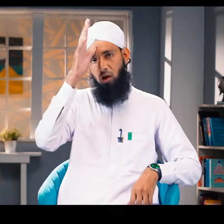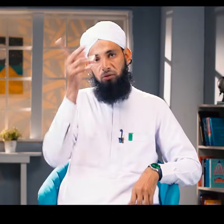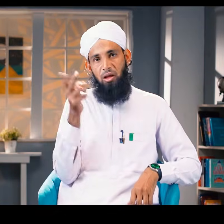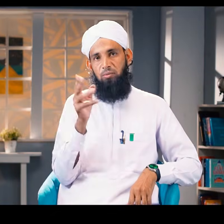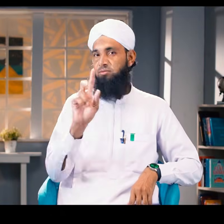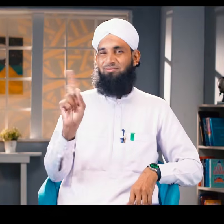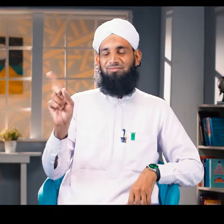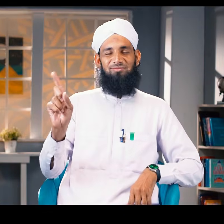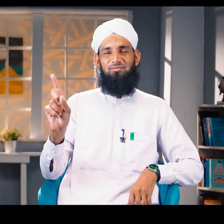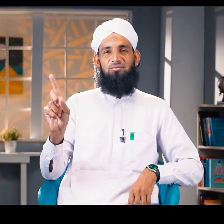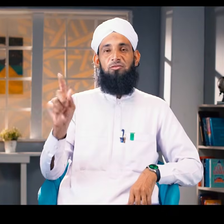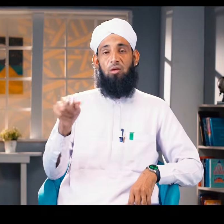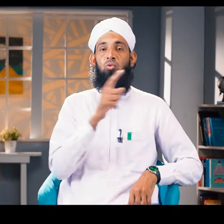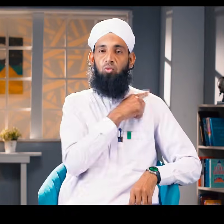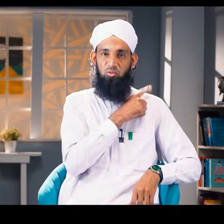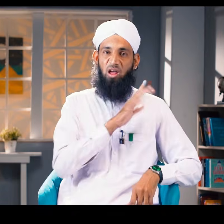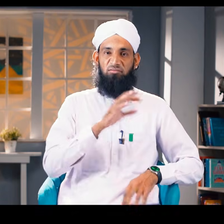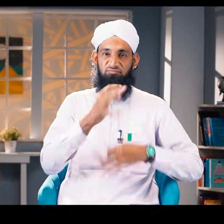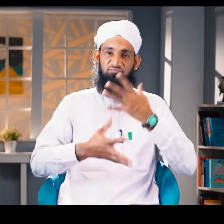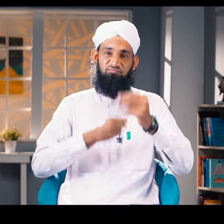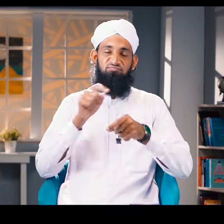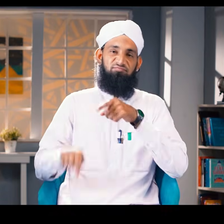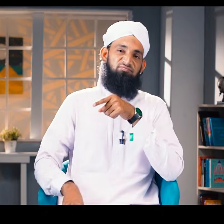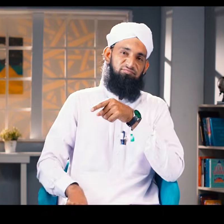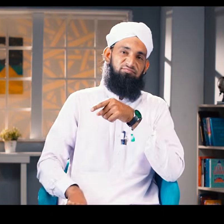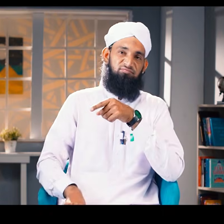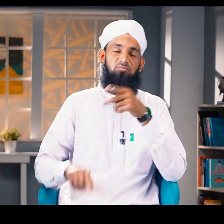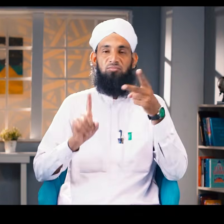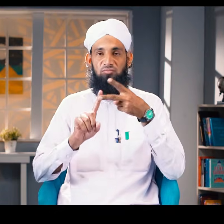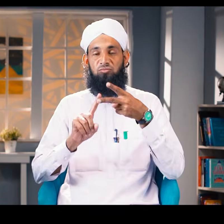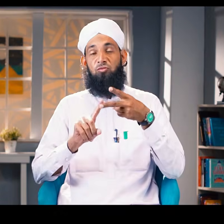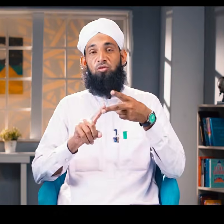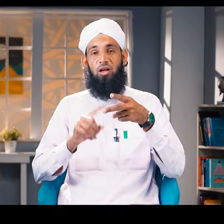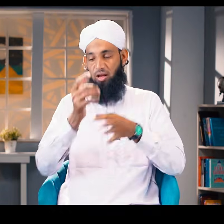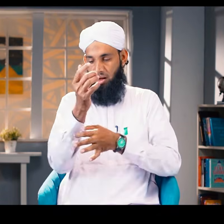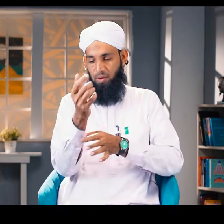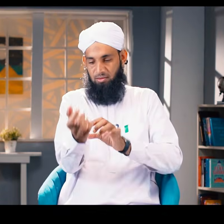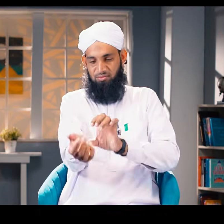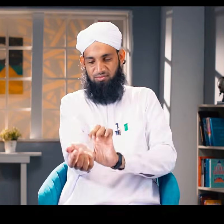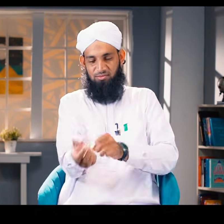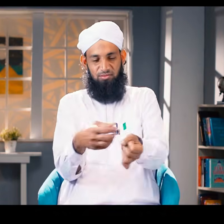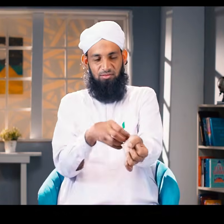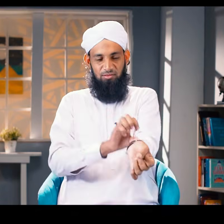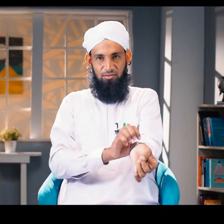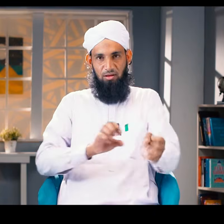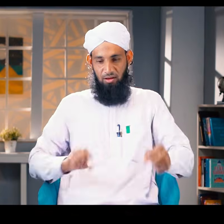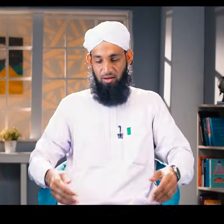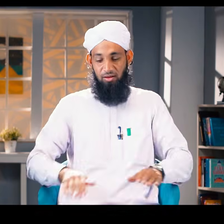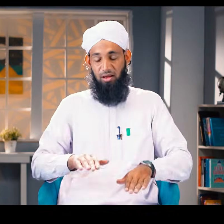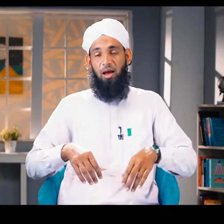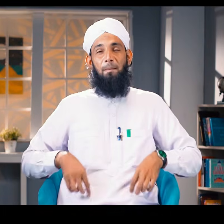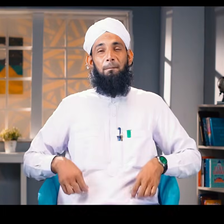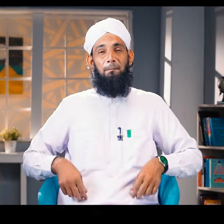گار، جہنم کا حقدار۔ آستین یا پینٹ فولڈ ہو اس صورت میں نماز پڑھی جا سکتی